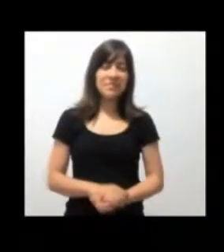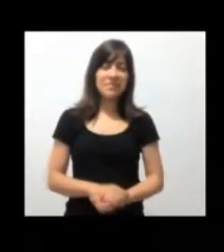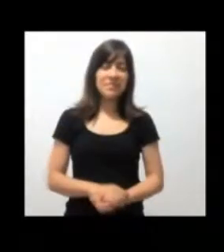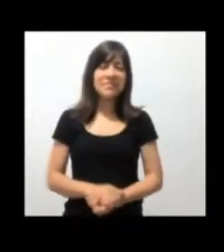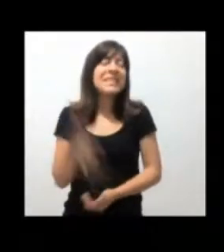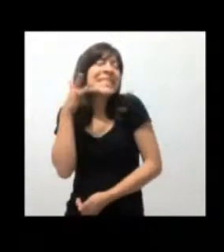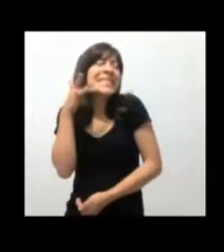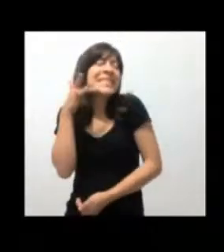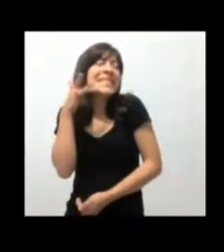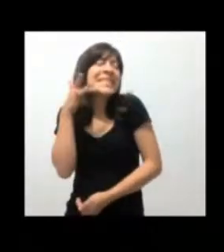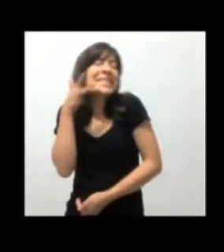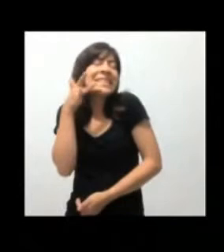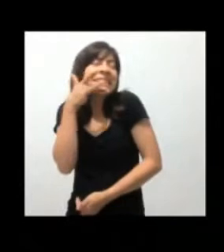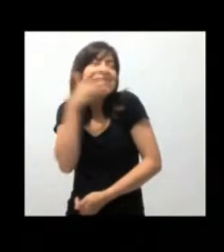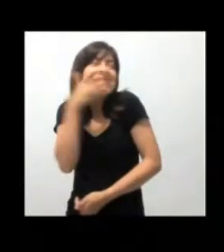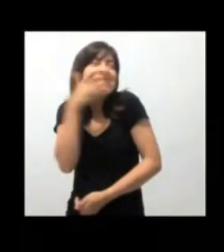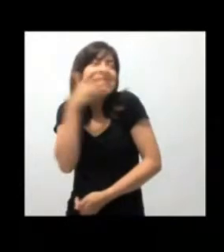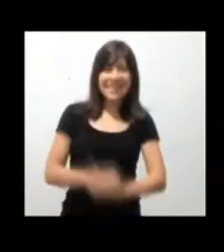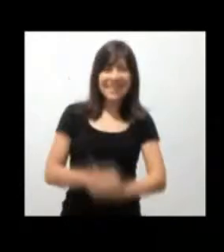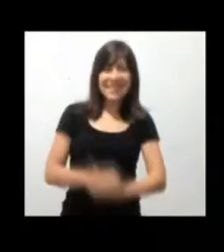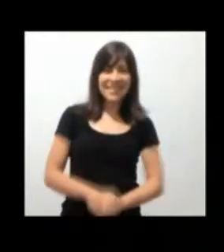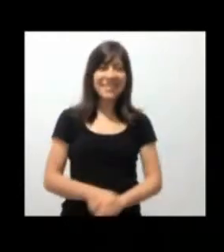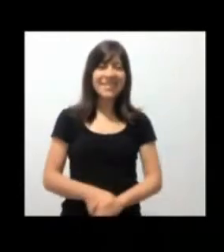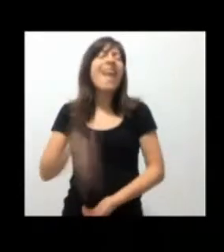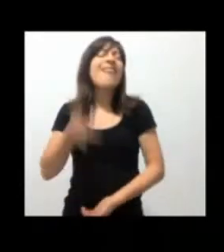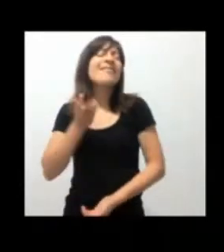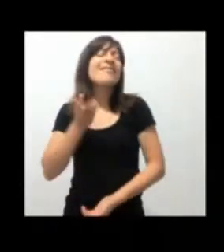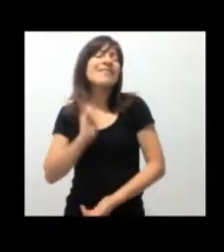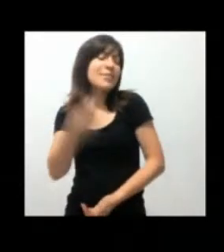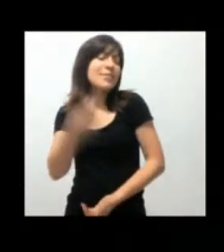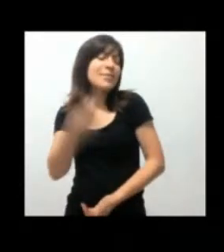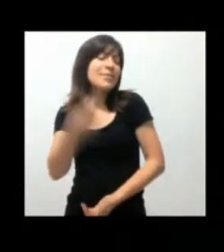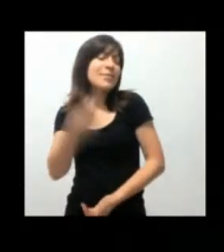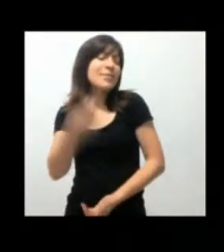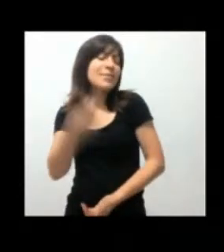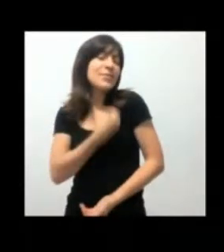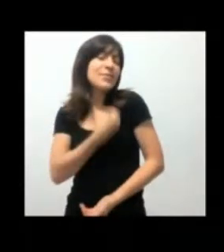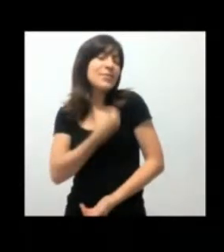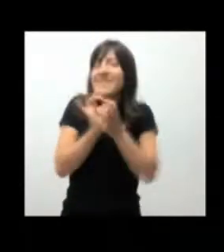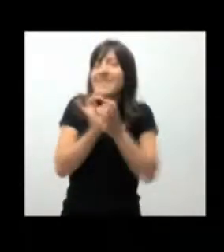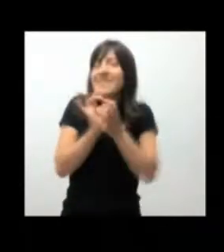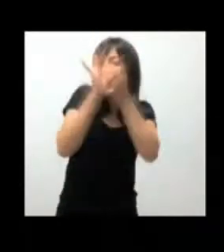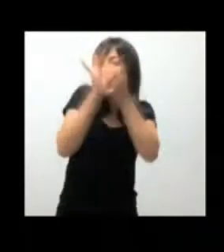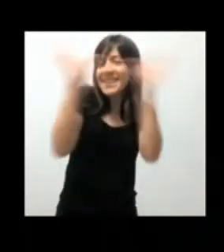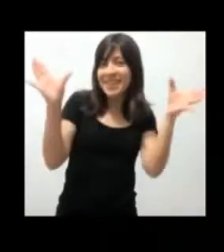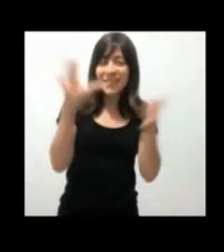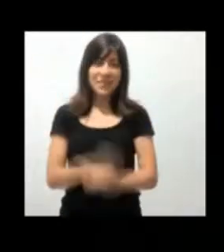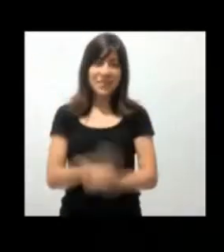lá. Lá ninguém é deficiente, nem eu.